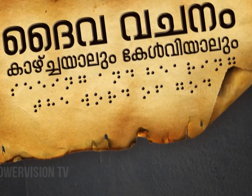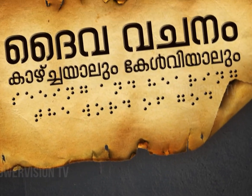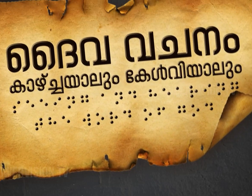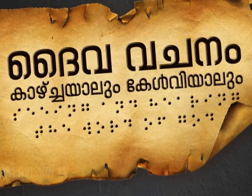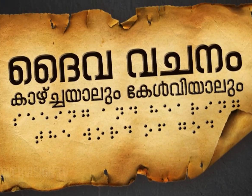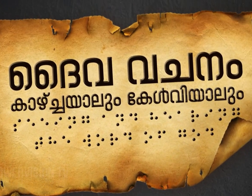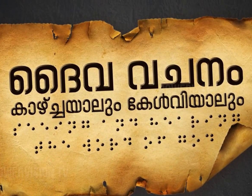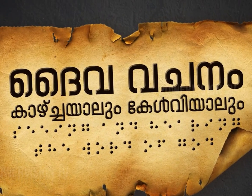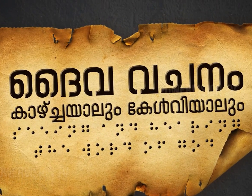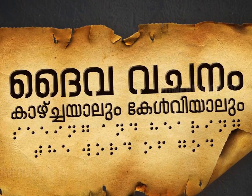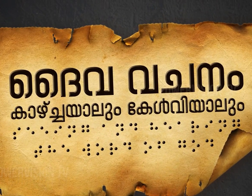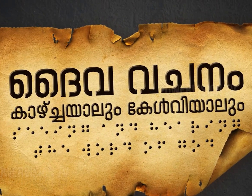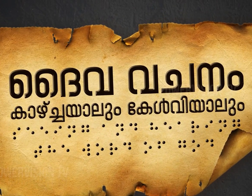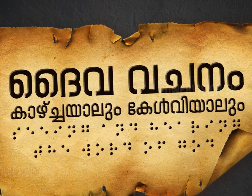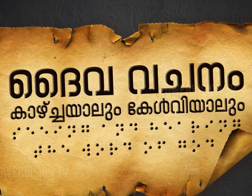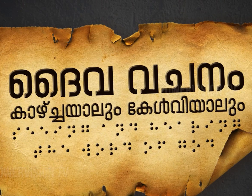ദൈവവചനം കാഴ്ചയാലും കേൾവിയാലും.